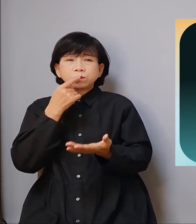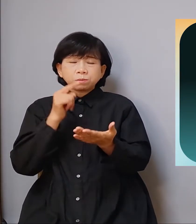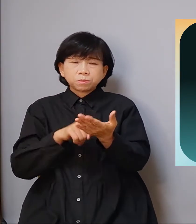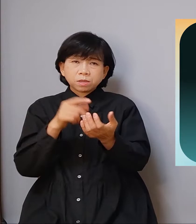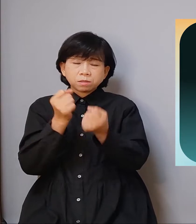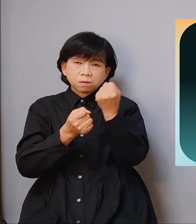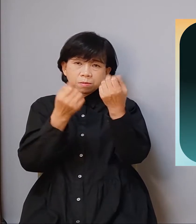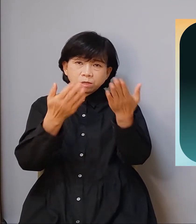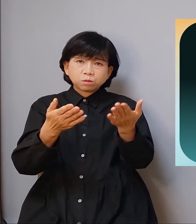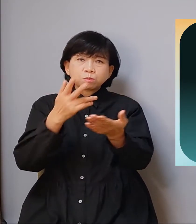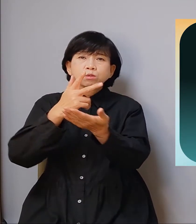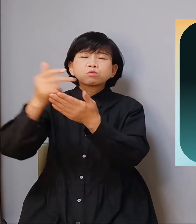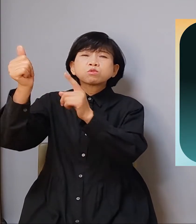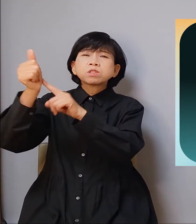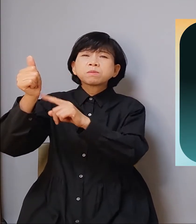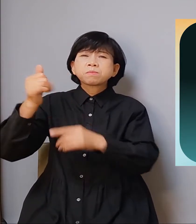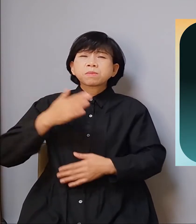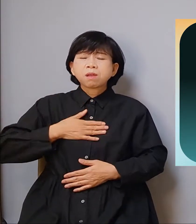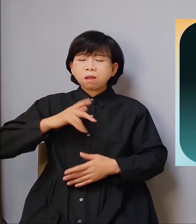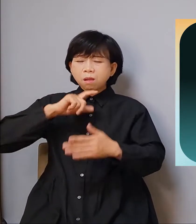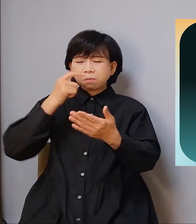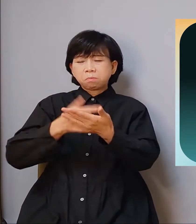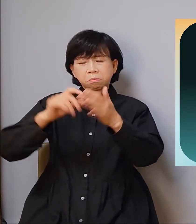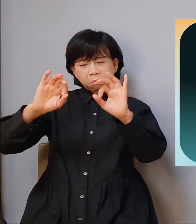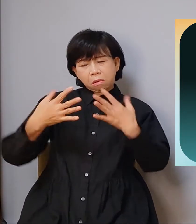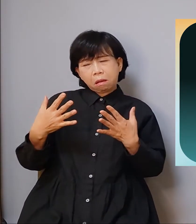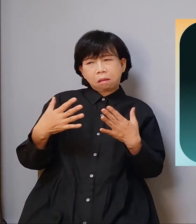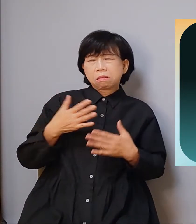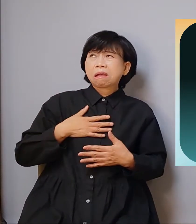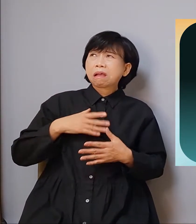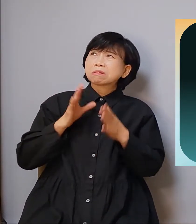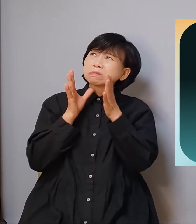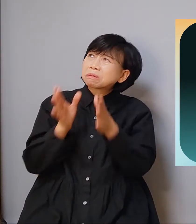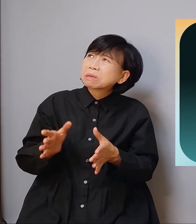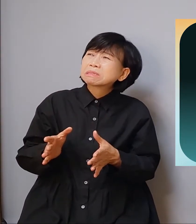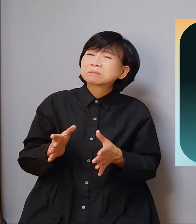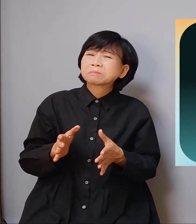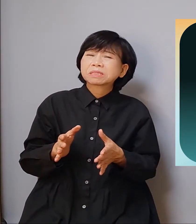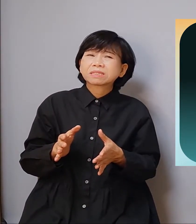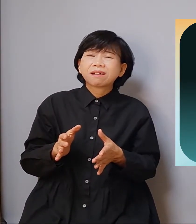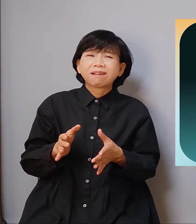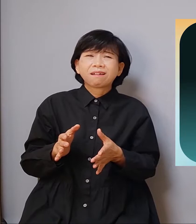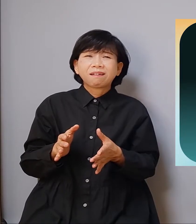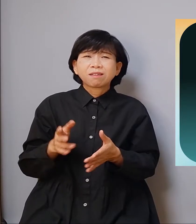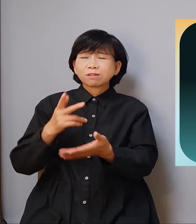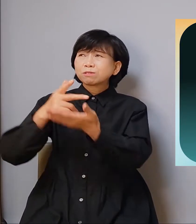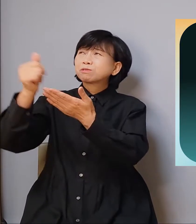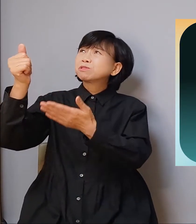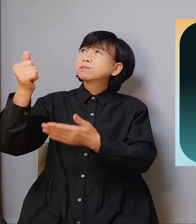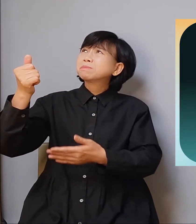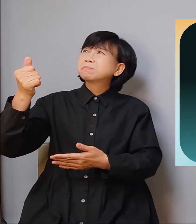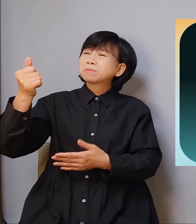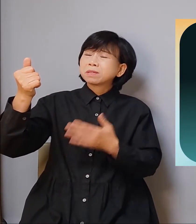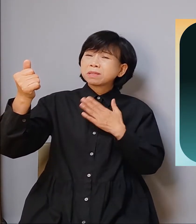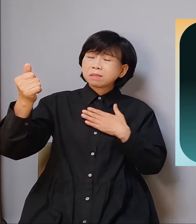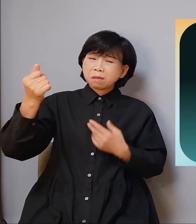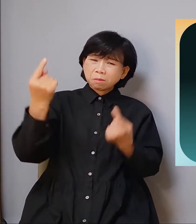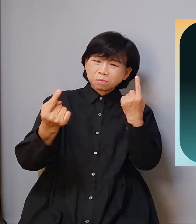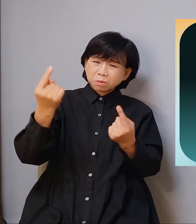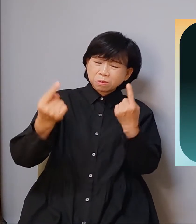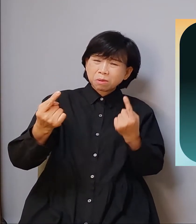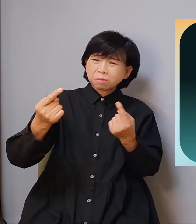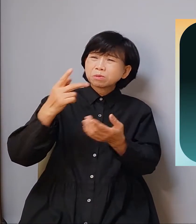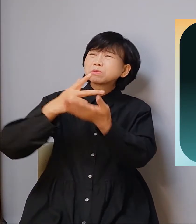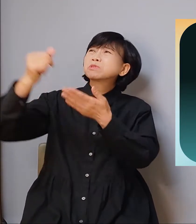해볼까요? 주님이 나를 속이시니까 내가 주님께 깜빡 속았습니다. 주님이 나보다 강하시니까 내가